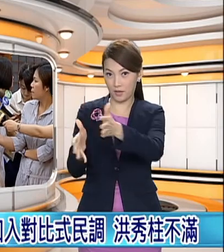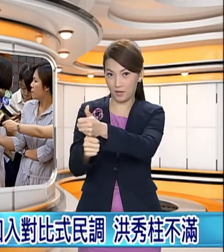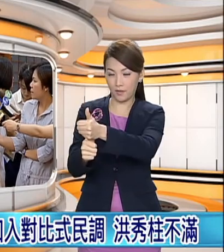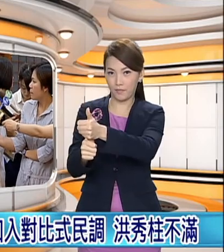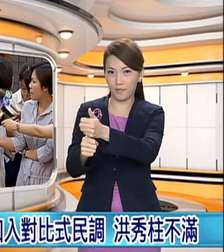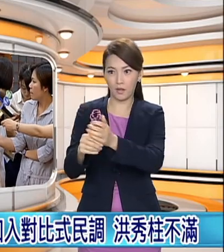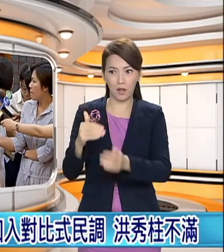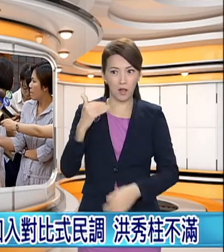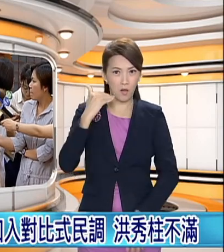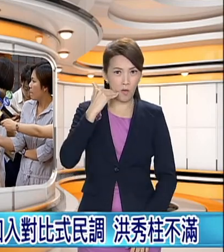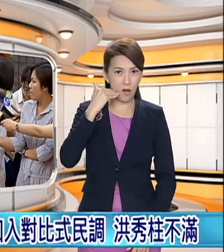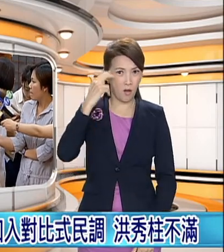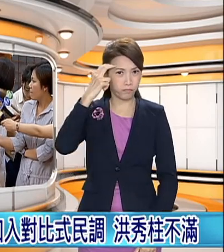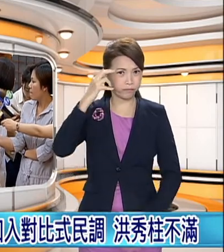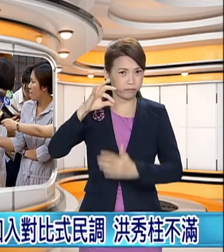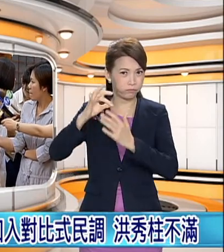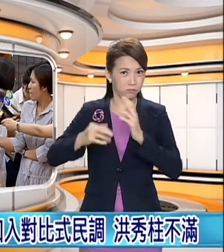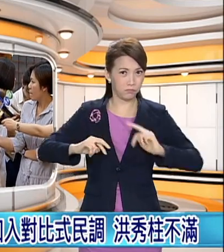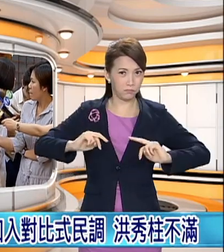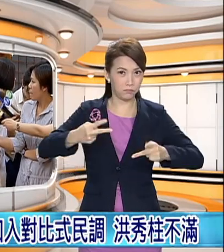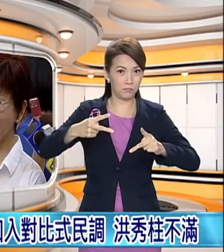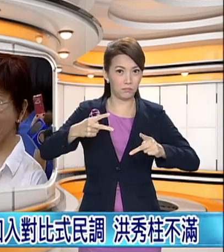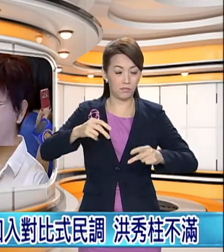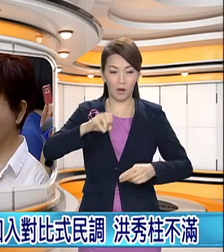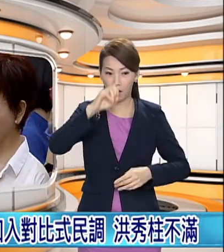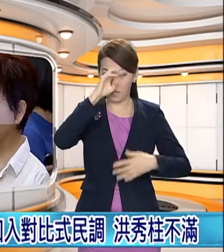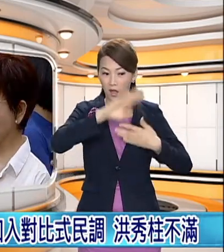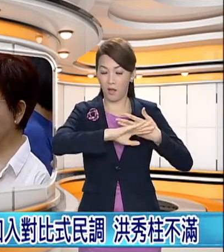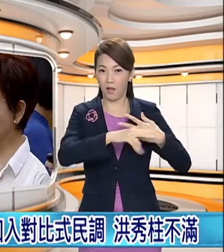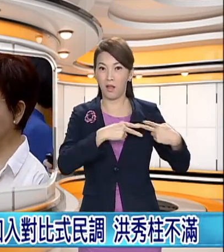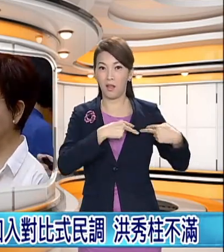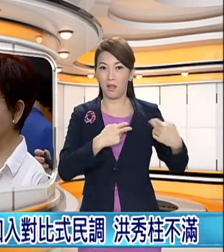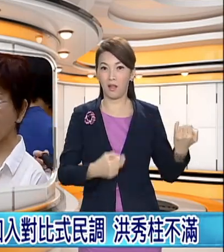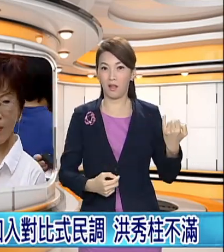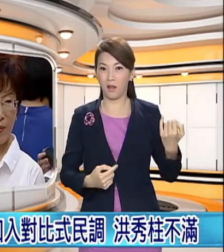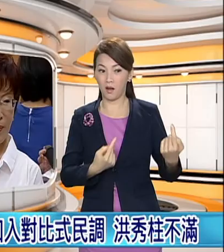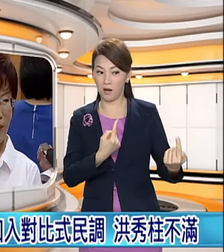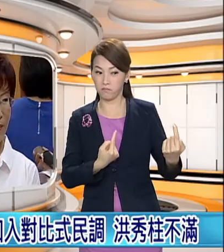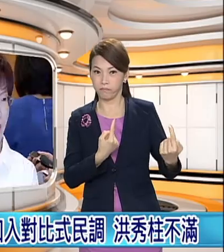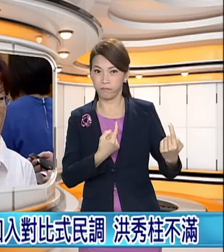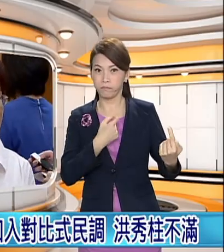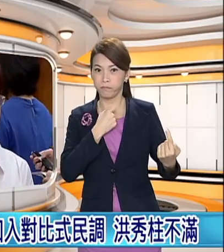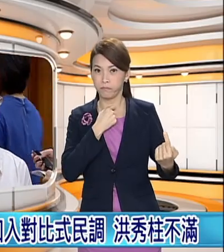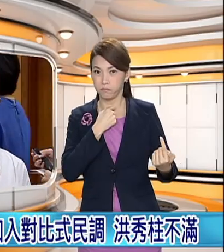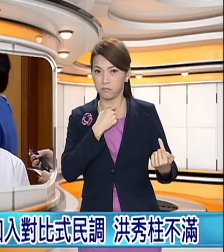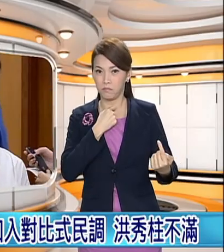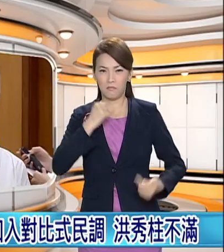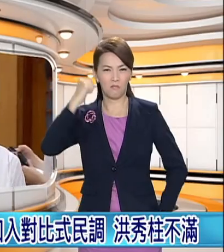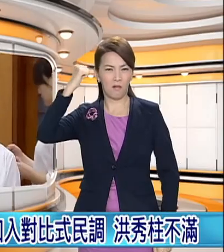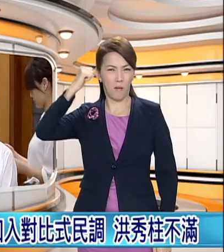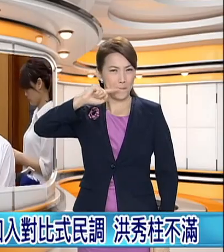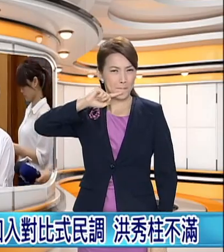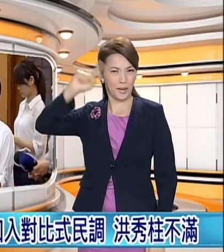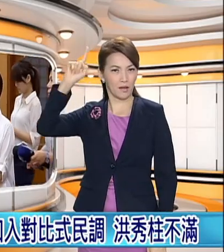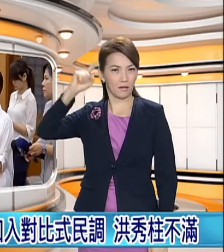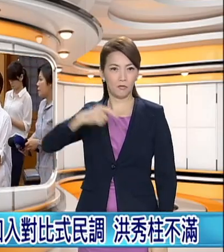央如果执意要进行对比式民调，他会表达抗议，并且持续参